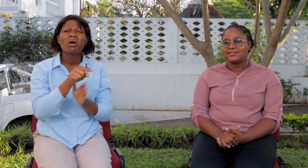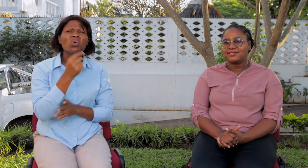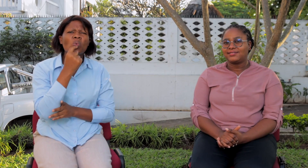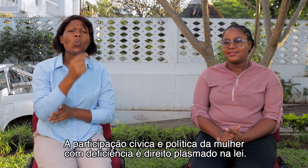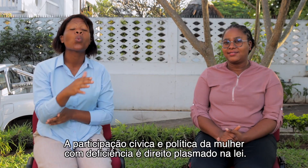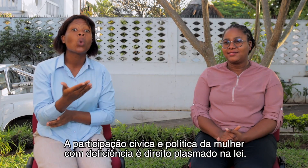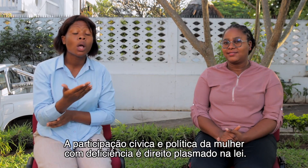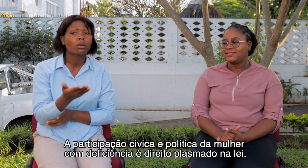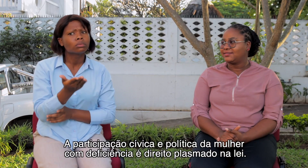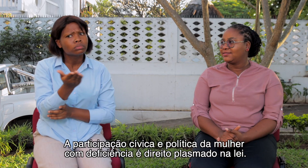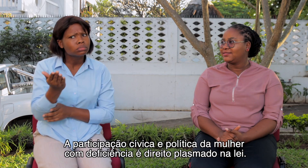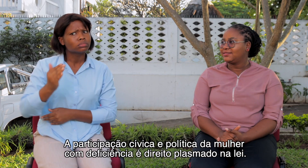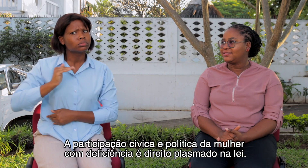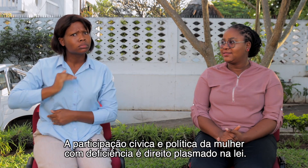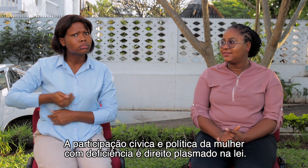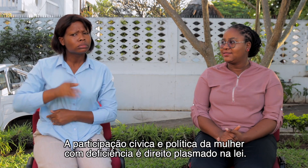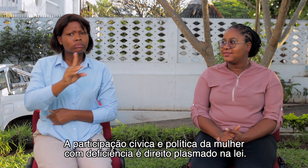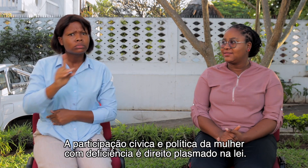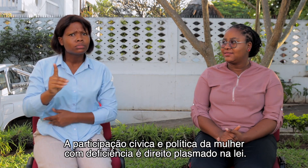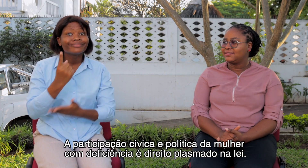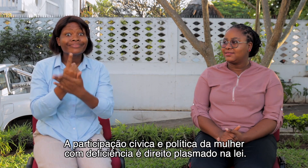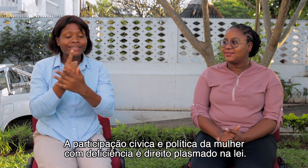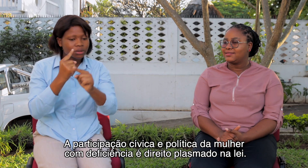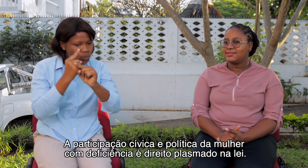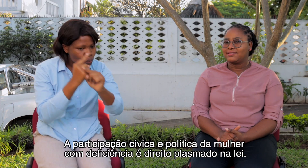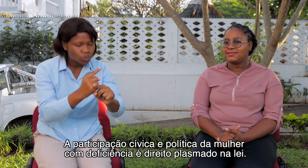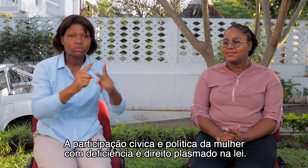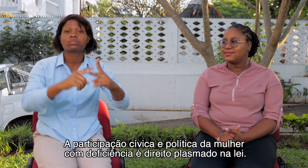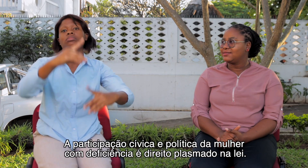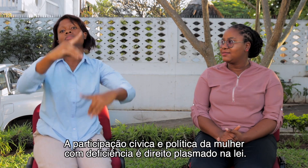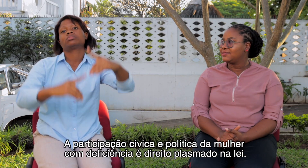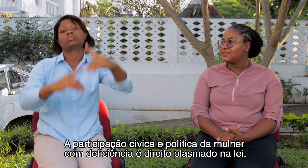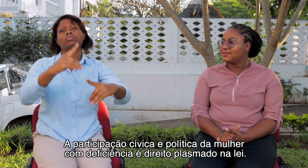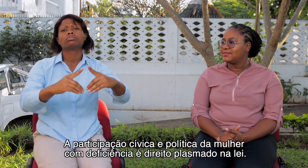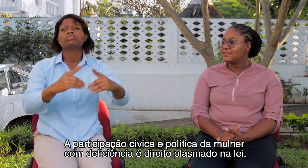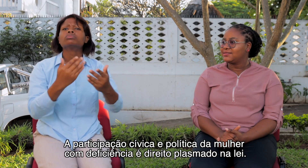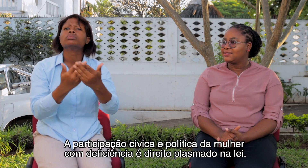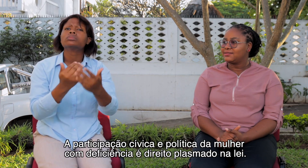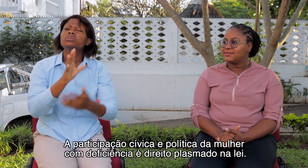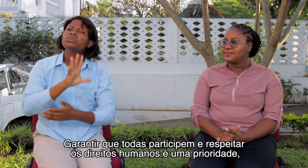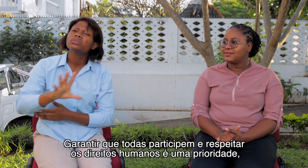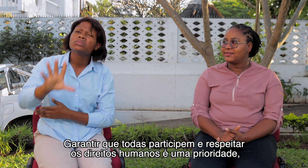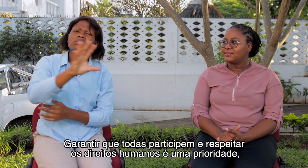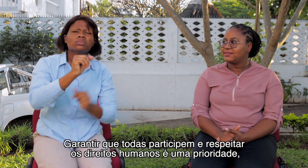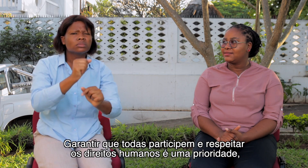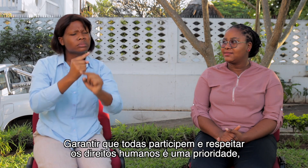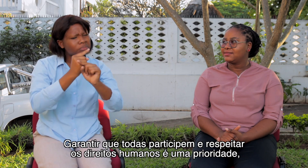A participação cívica e política da mulher com deficiência é direito blasmado na lei. Garantir que todos